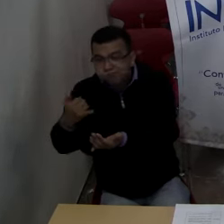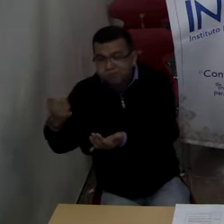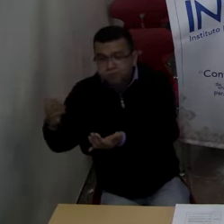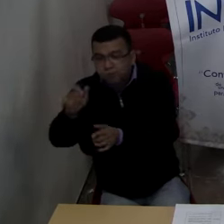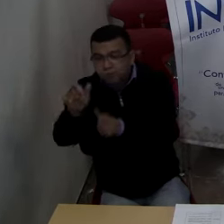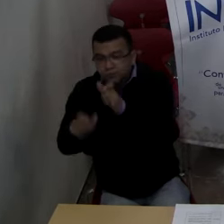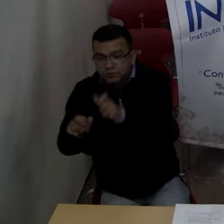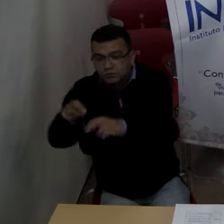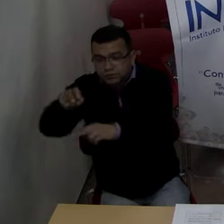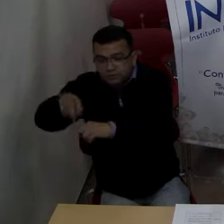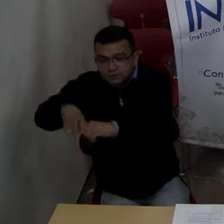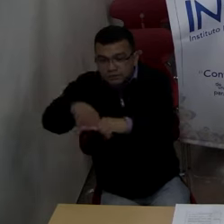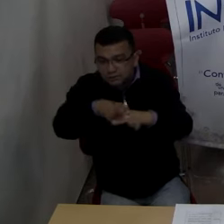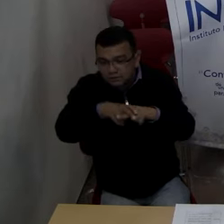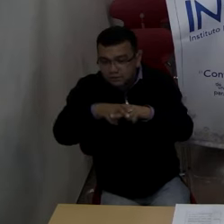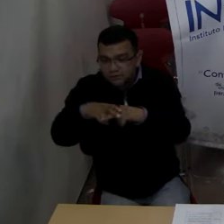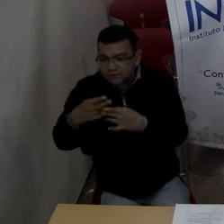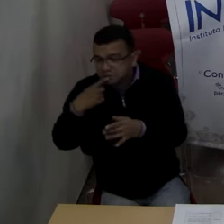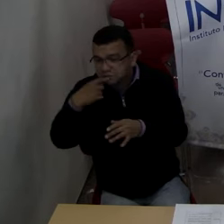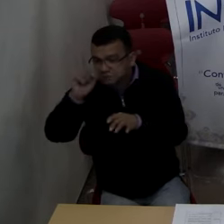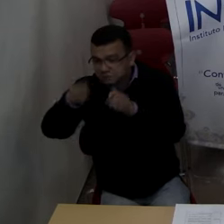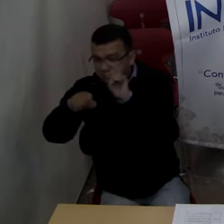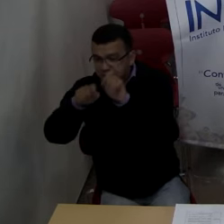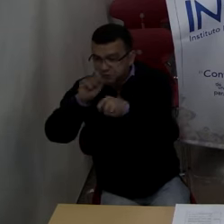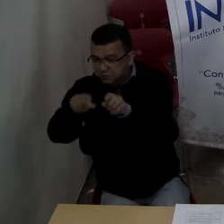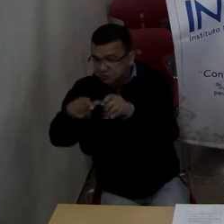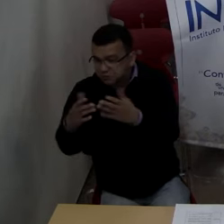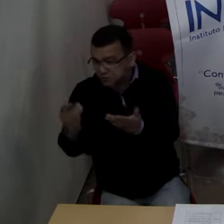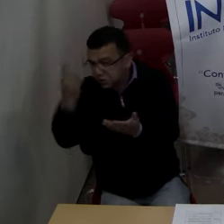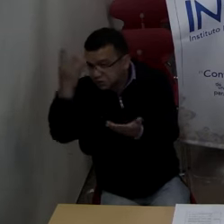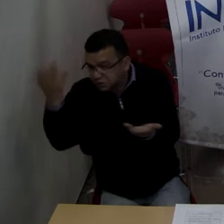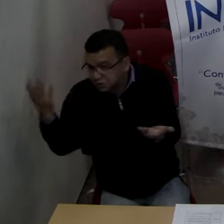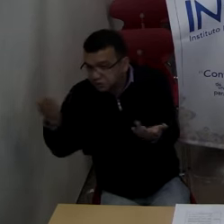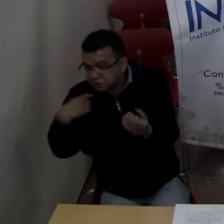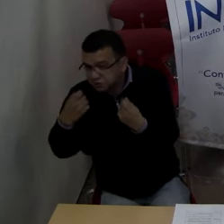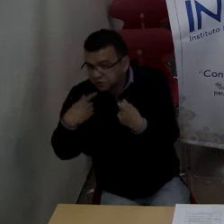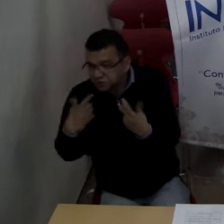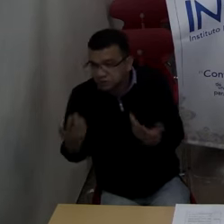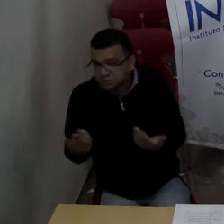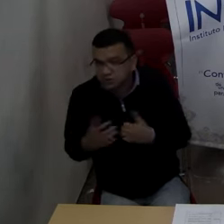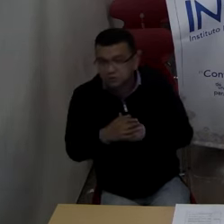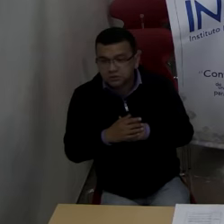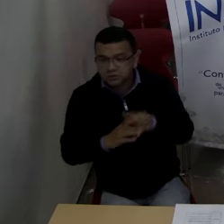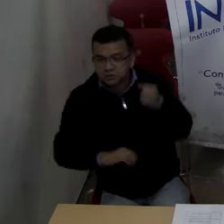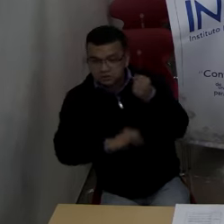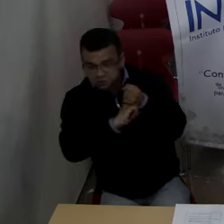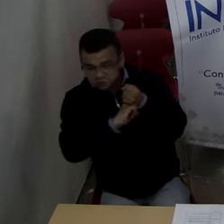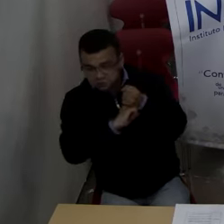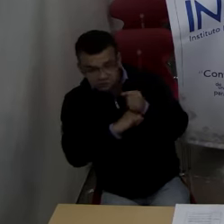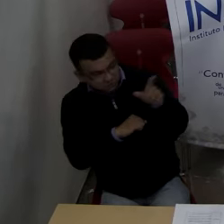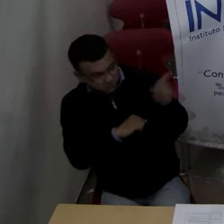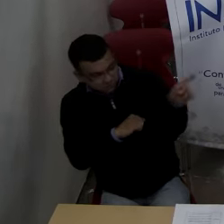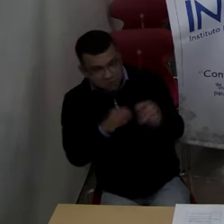Le preguntaríamos al apoyo del ingeniero en el SENA si a través del